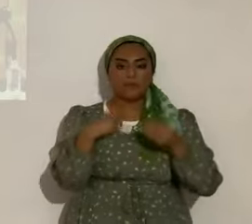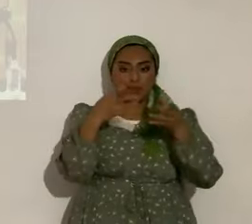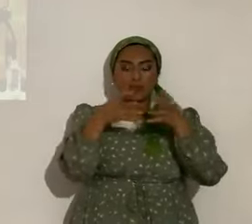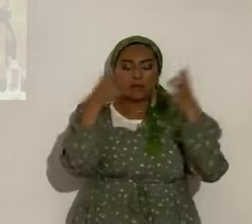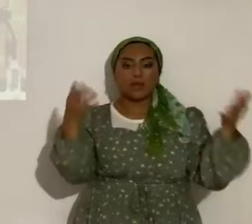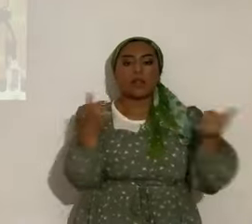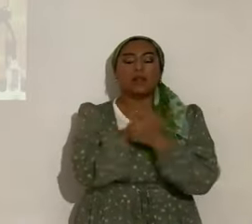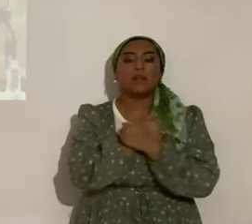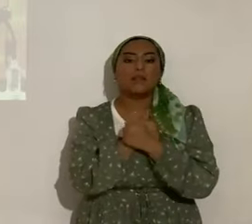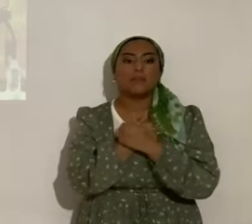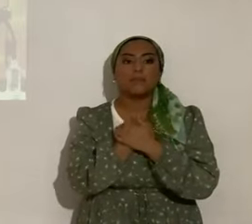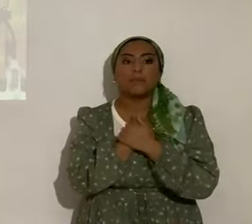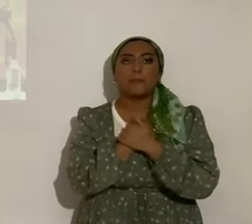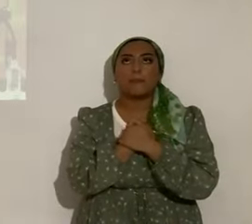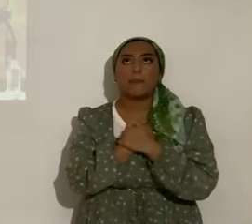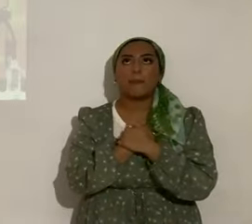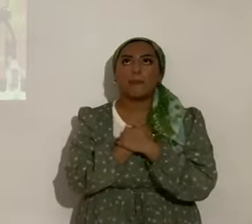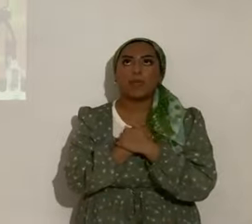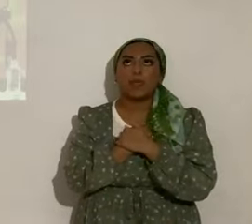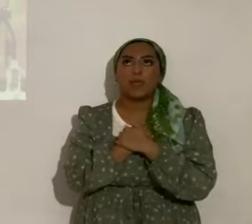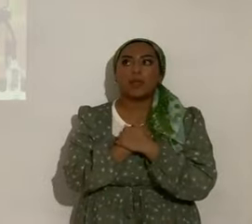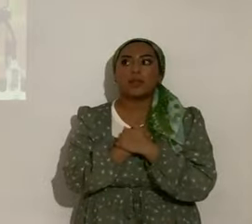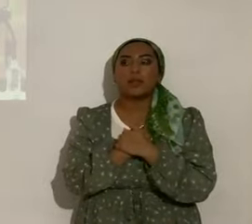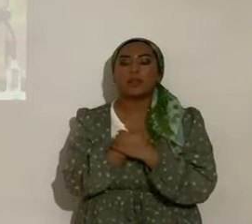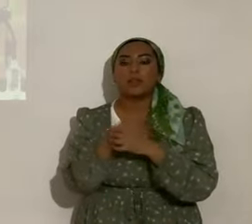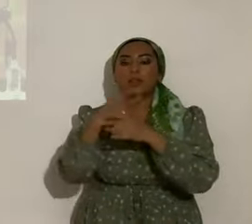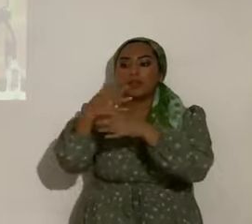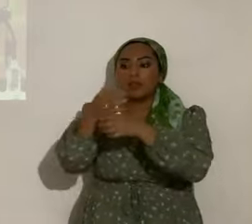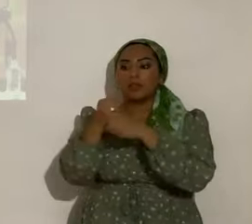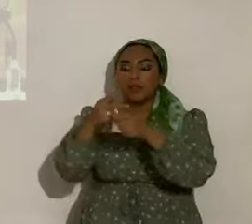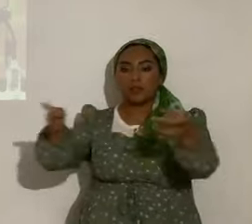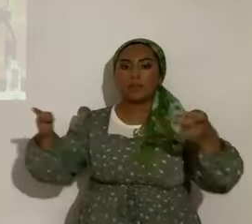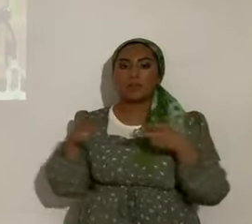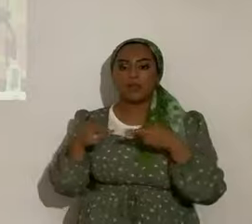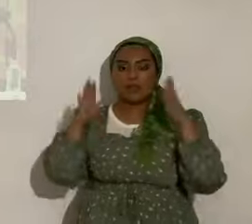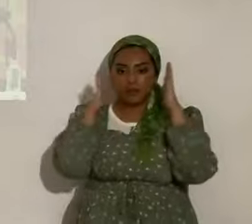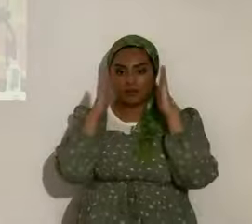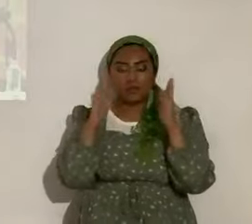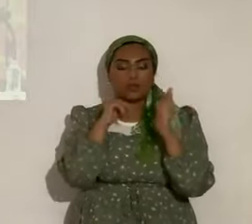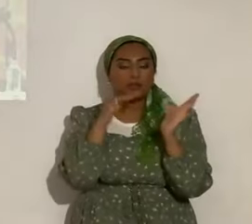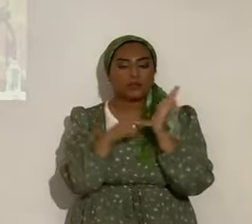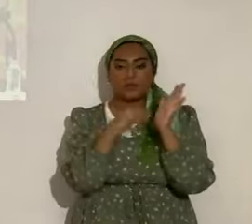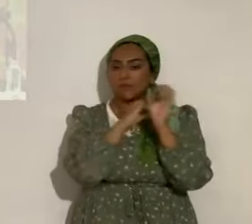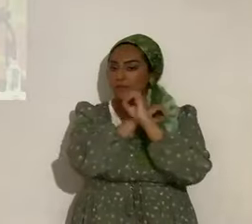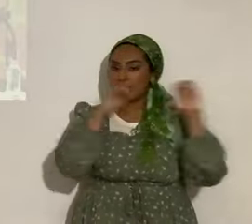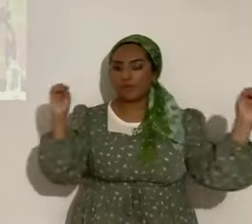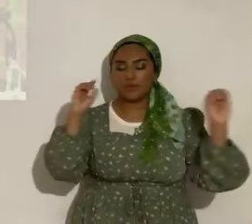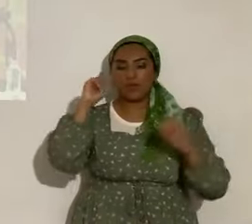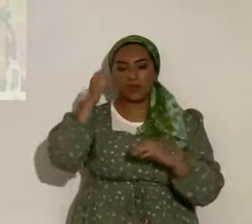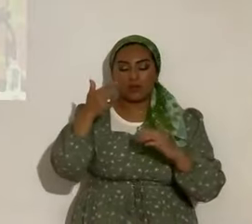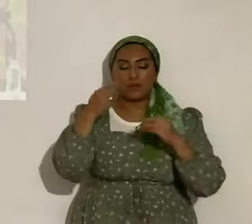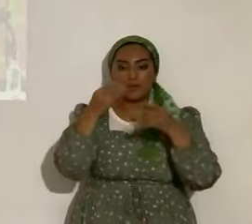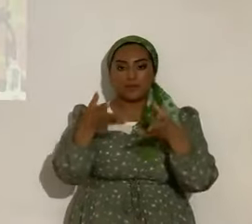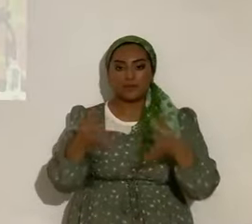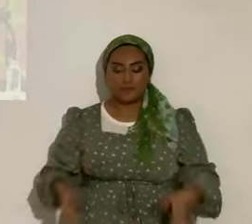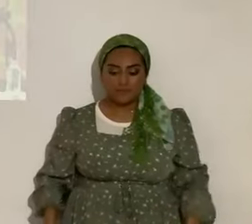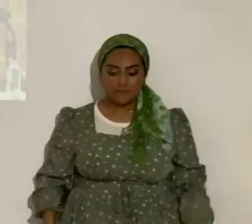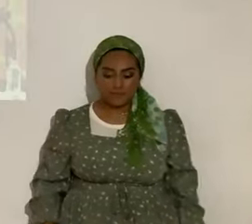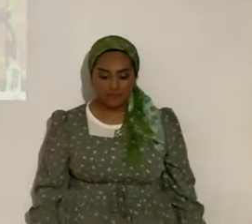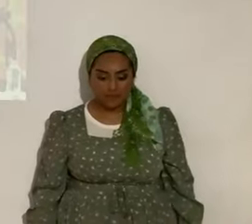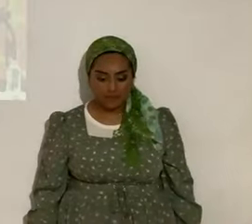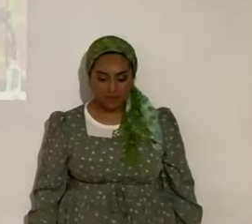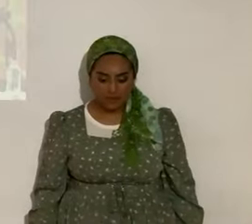y cariño, a heredar la tierra. A ver, pongan mucha atención, no anoten nada, yo después se los dicto. O cuando menos